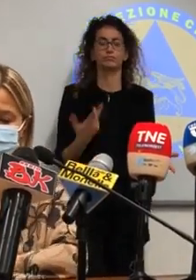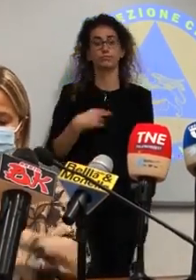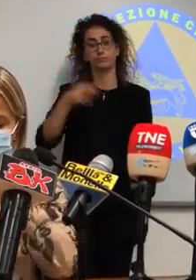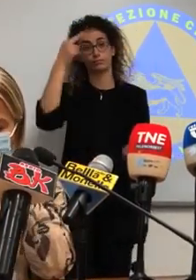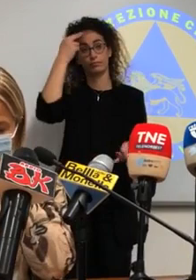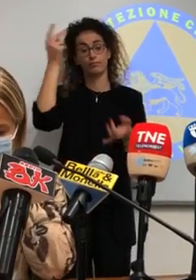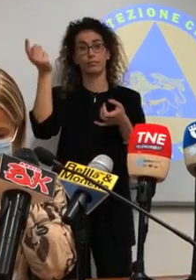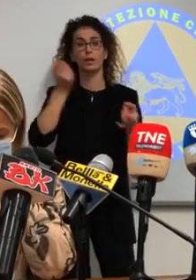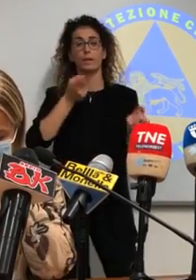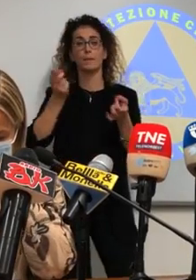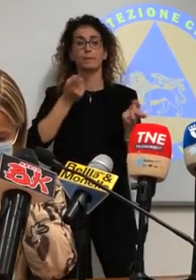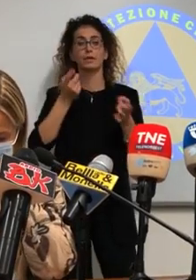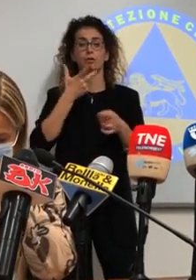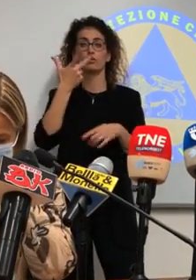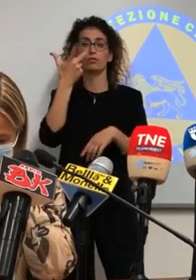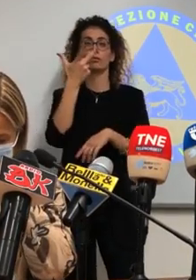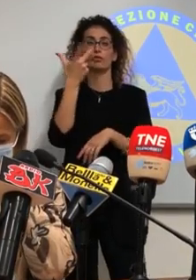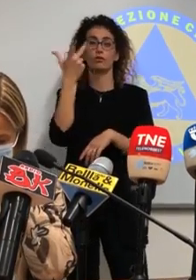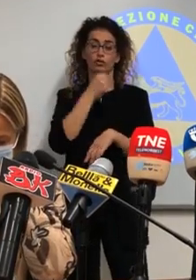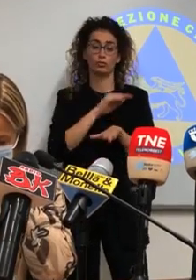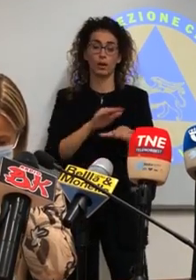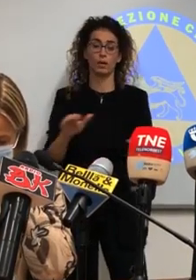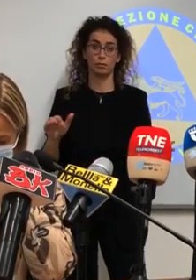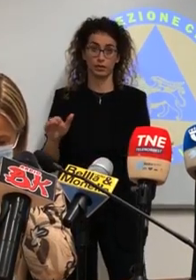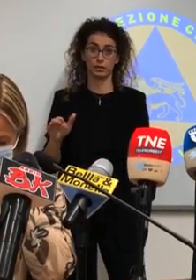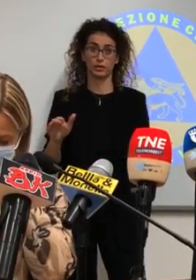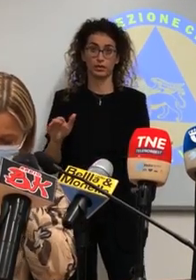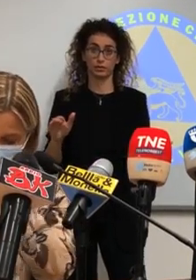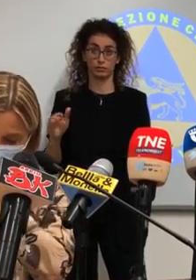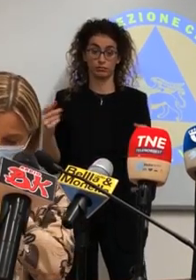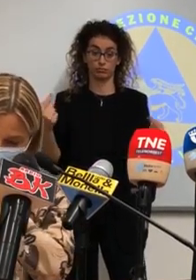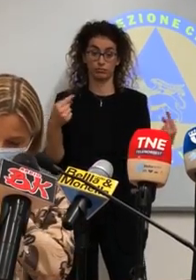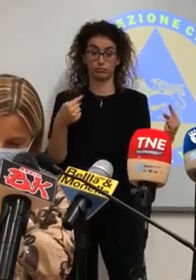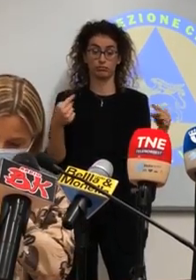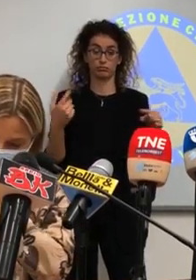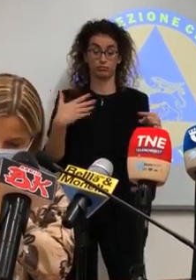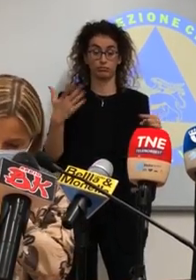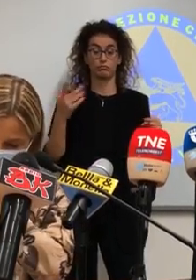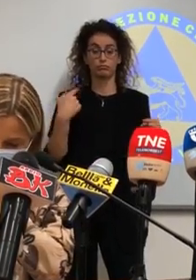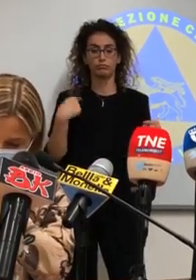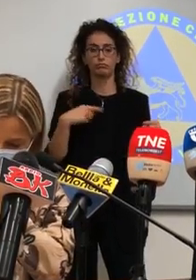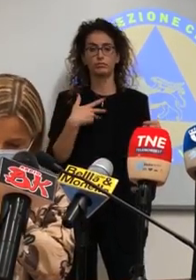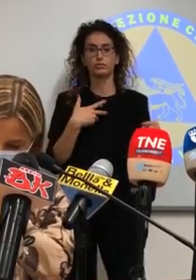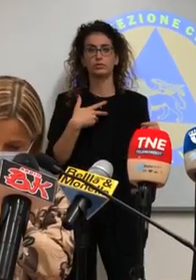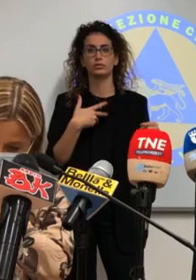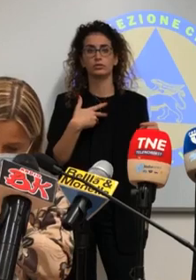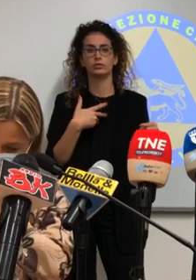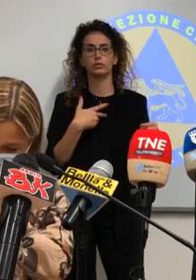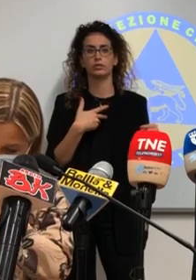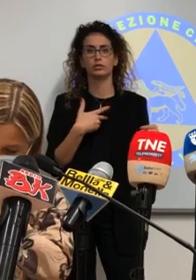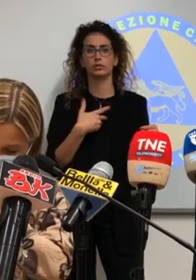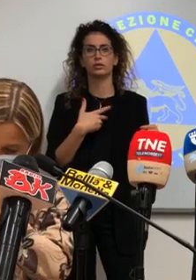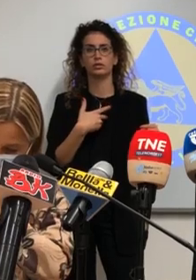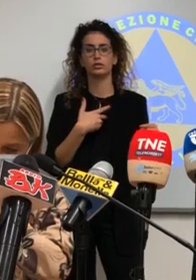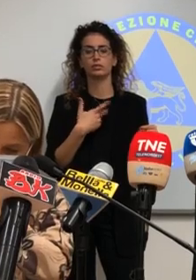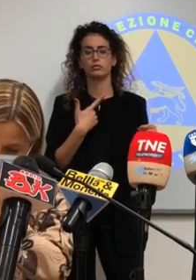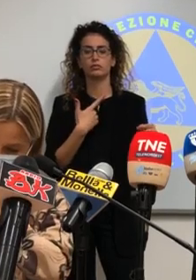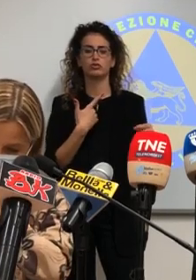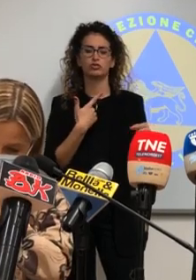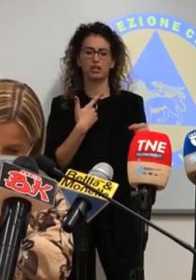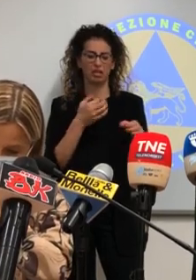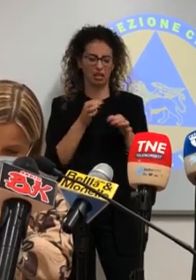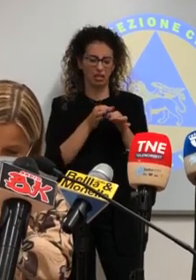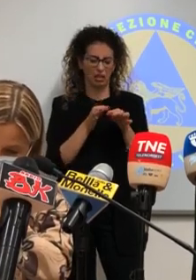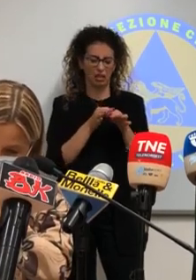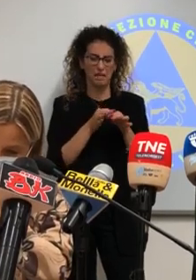c'è stato il grande dibattito sui vaccini per i bimbi, anche allora uscirono delle impurità, cioè